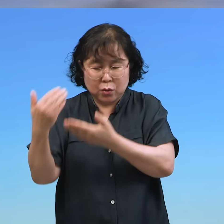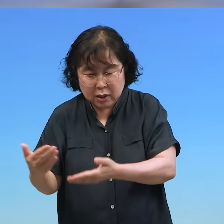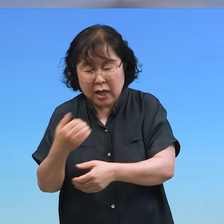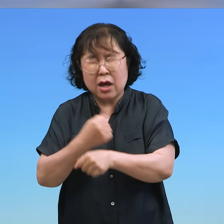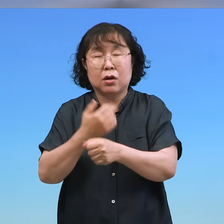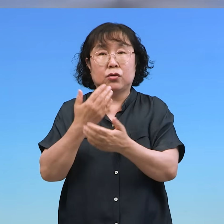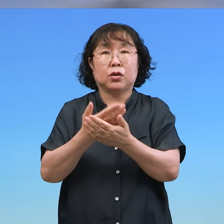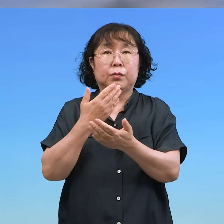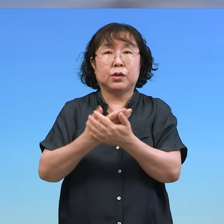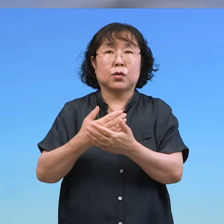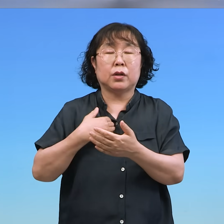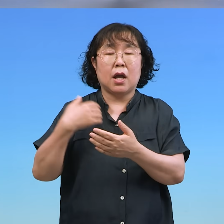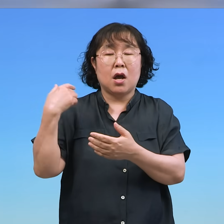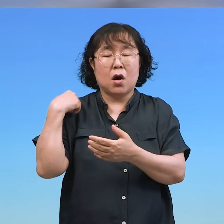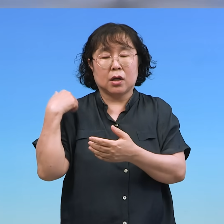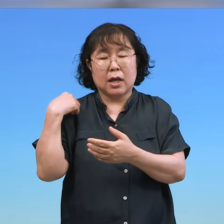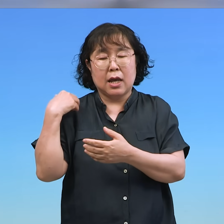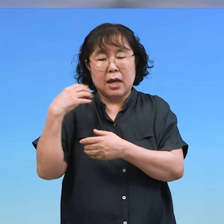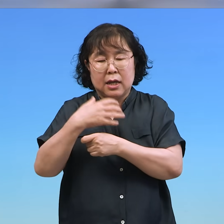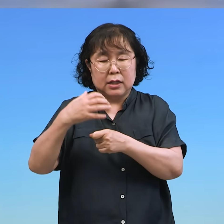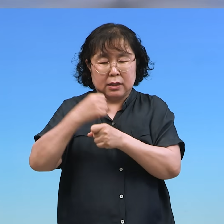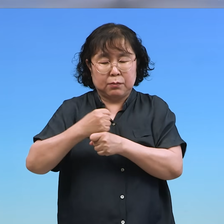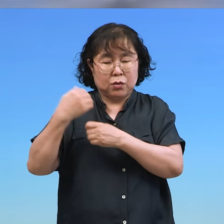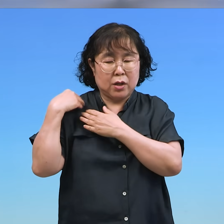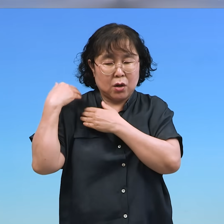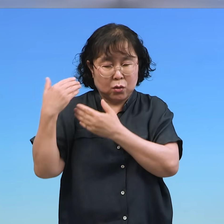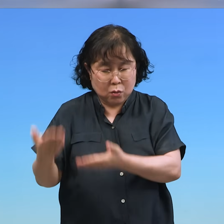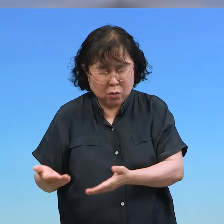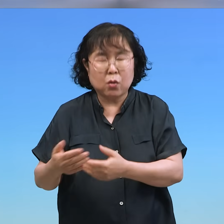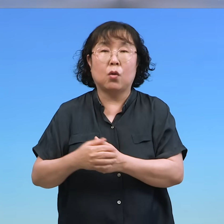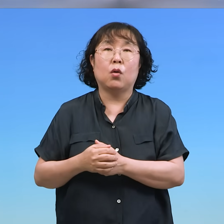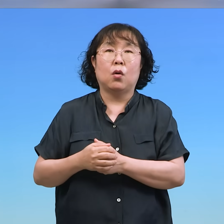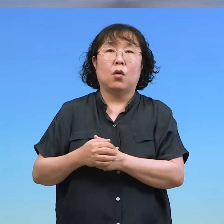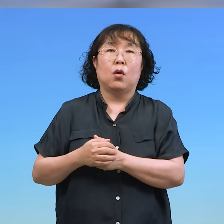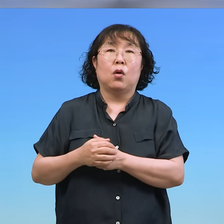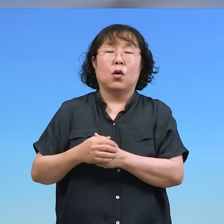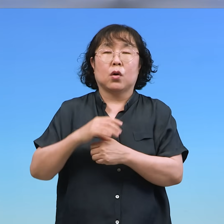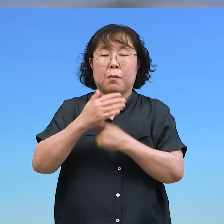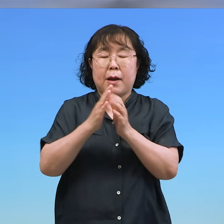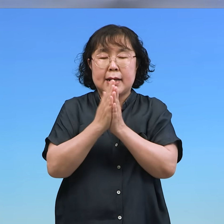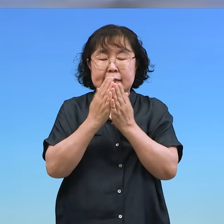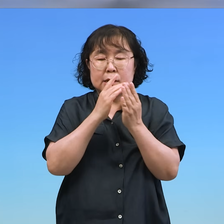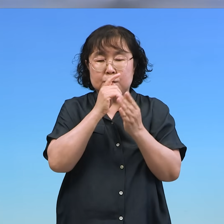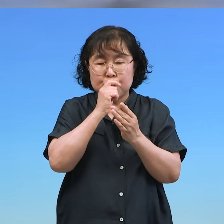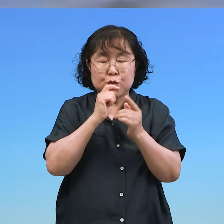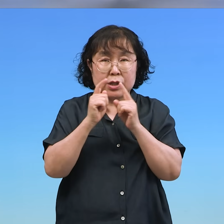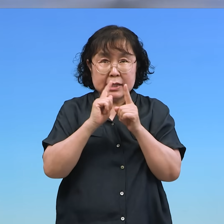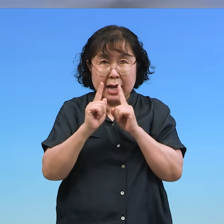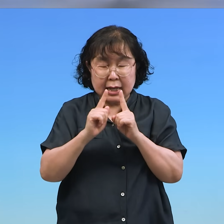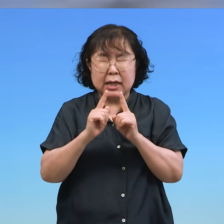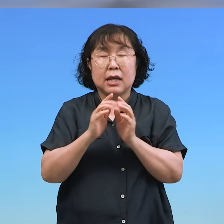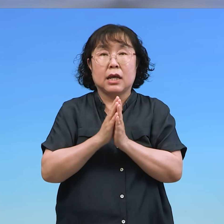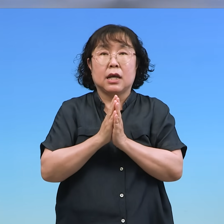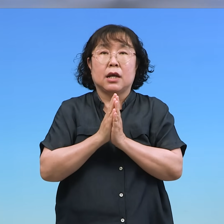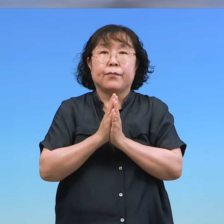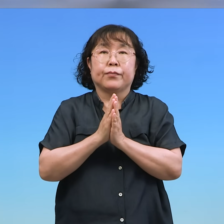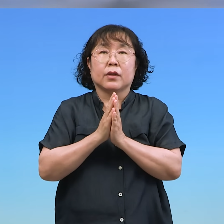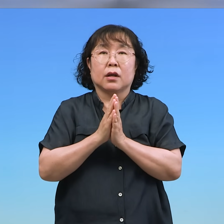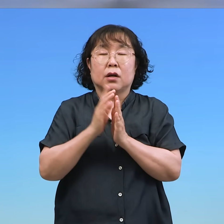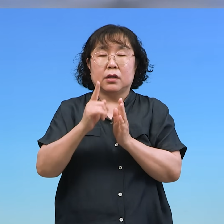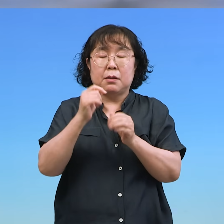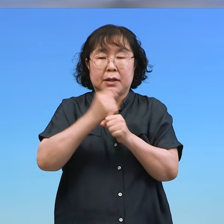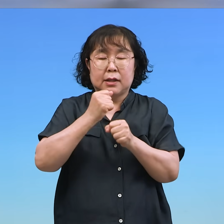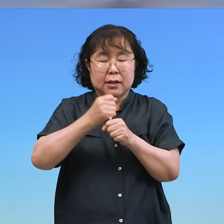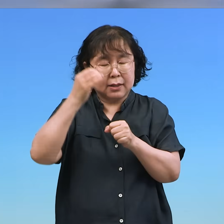있도록 도와주시고, 제 어깨의 짐도 하나님 그렇게 내려놓으시는데 말씀 묵상이 그것을 만든다는 걸 깨닫게